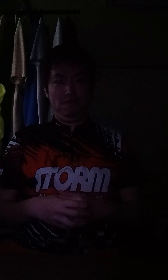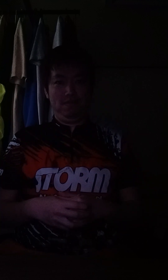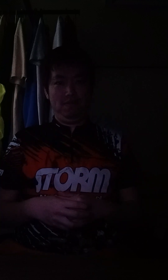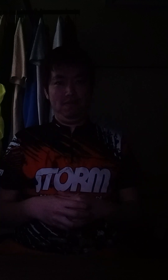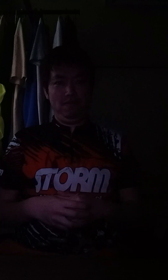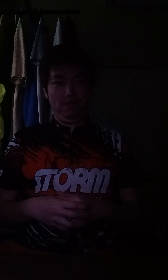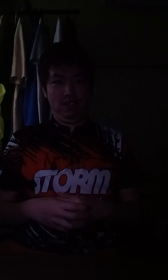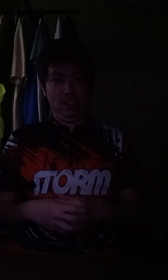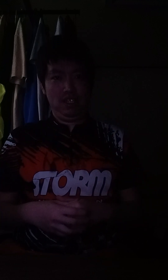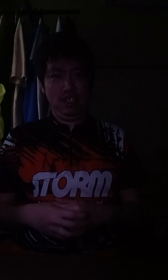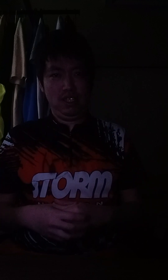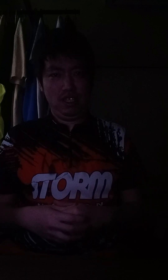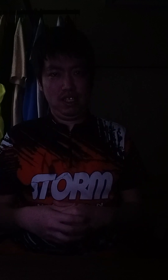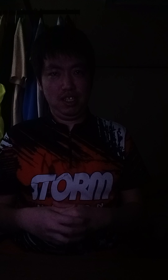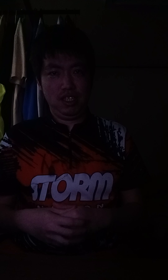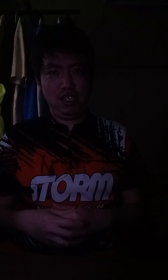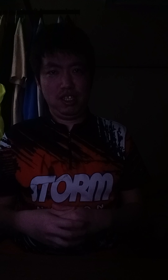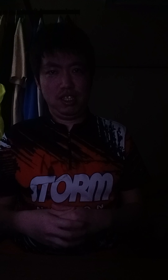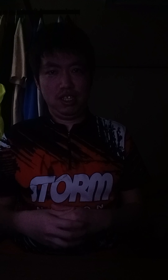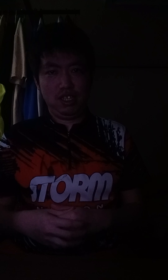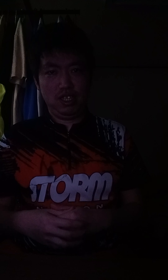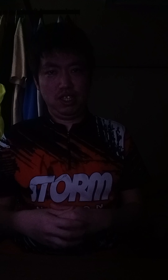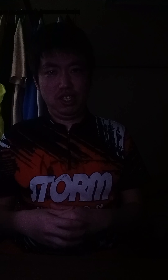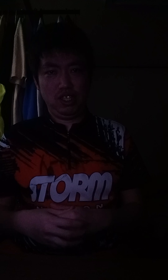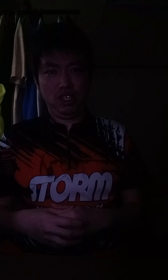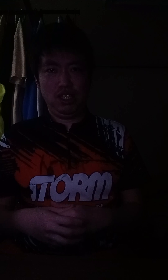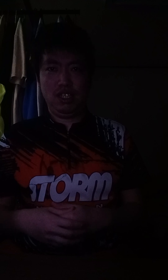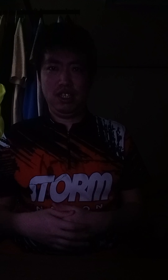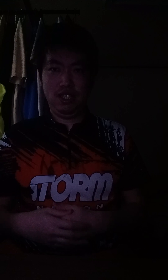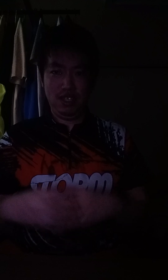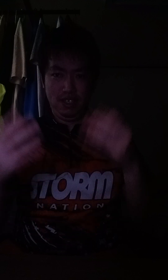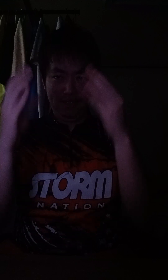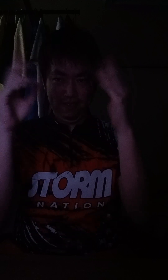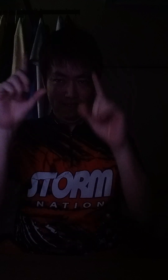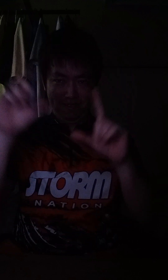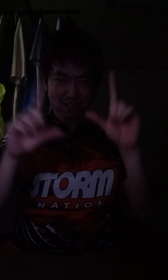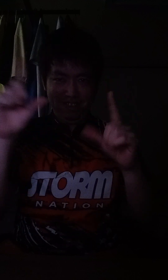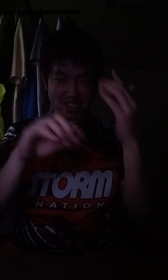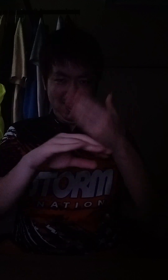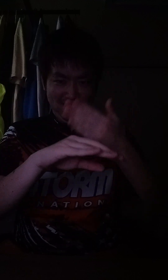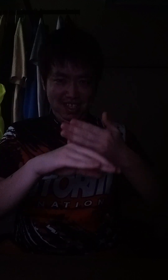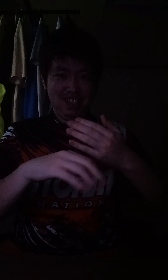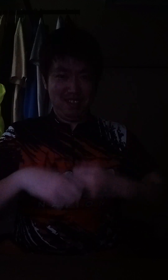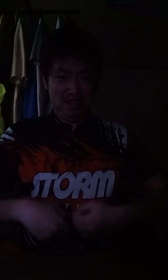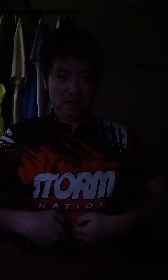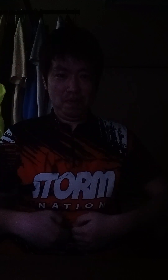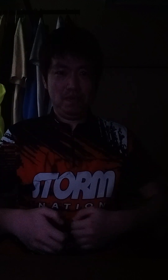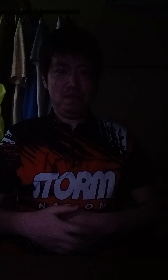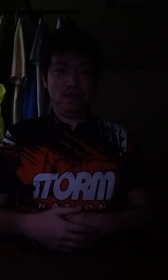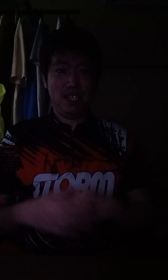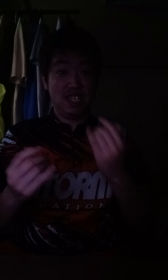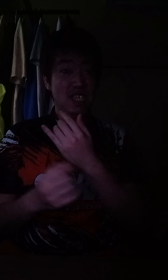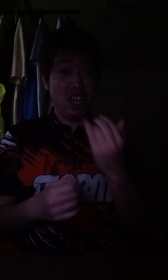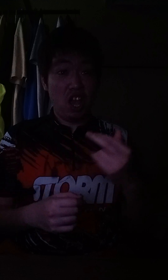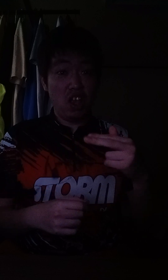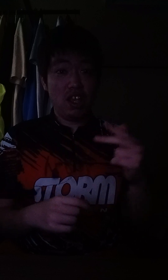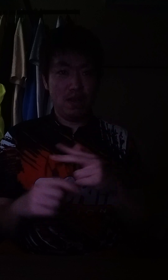곧 승현이가 꿈을 이루는 날이 오길 간절히 바라봅니다. 승현, 학교